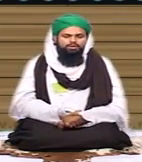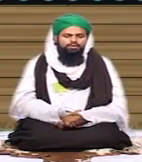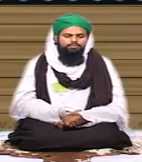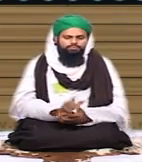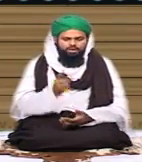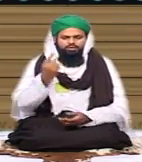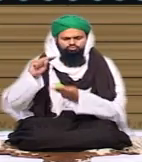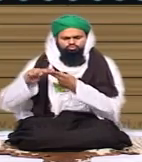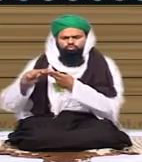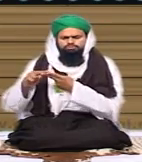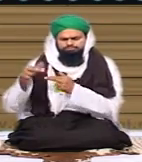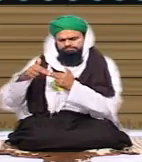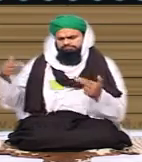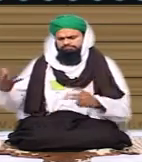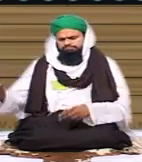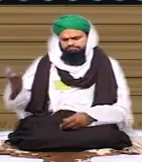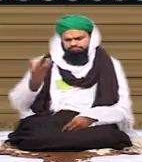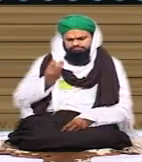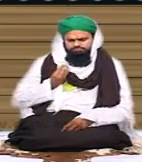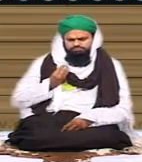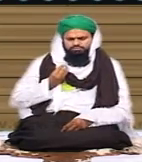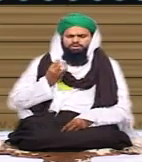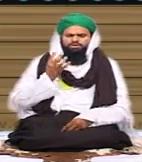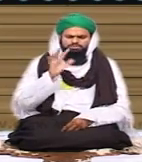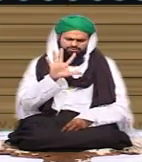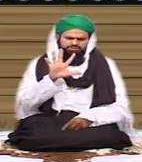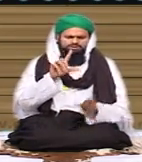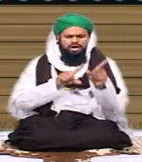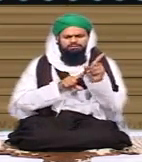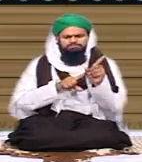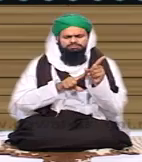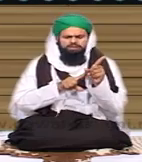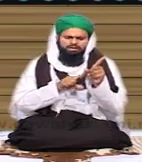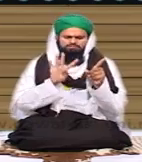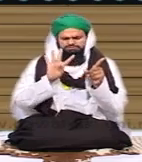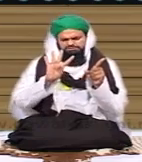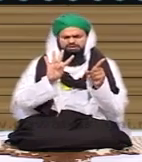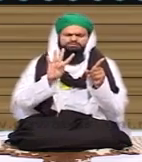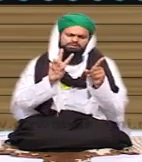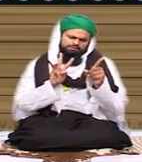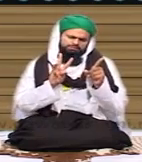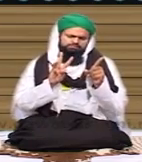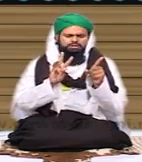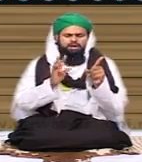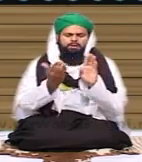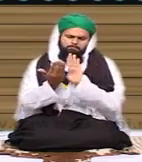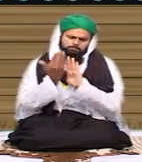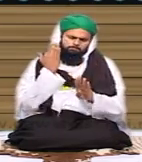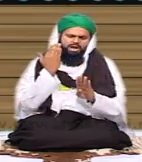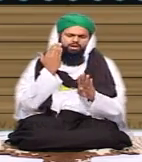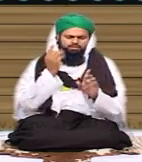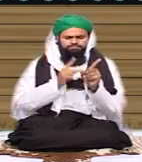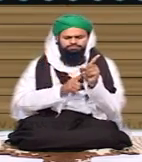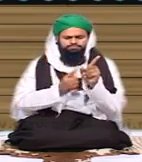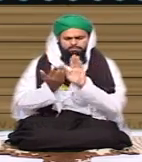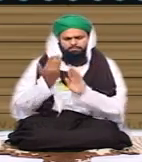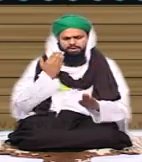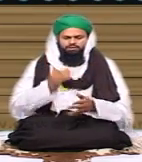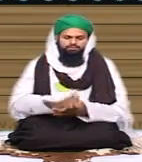ये कलरी के एक दोस्त ने मुझे बताया था, और ये 2-3 साल या 4 साल पुराना वाकया है। यहीं के कब्रिस्तान में, गालिबन मेवात शाह के